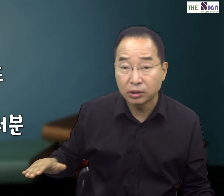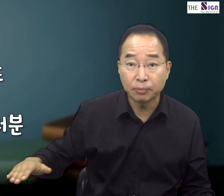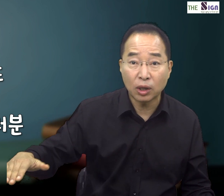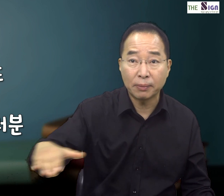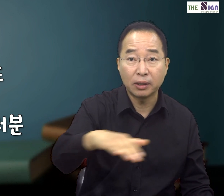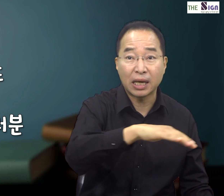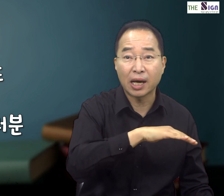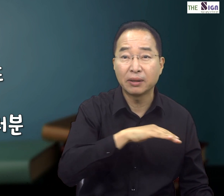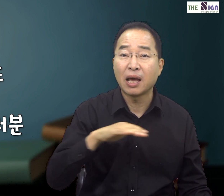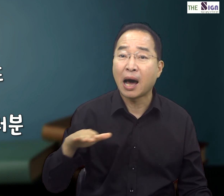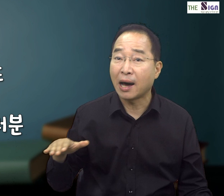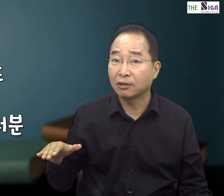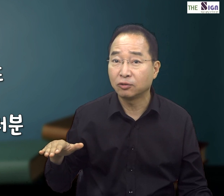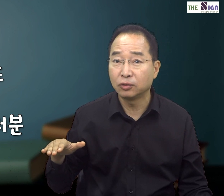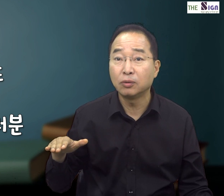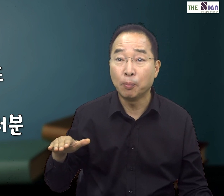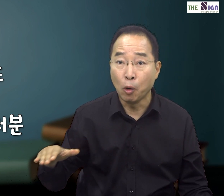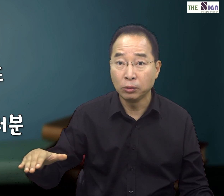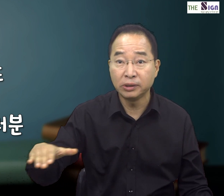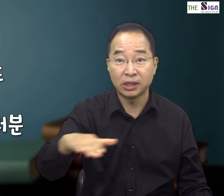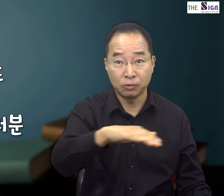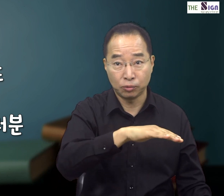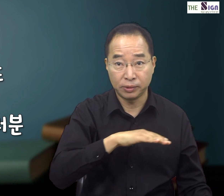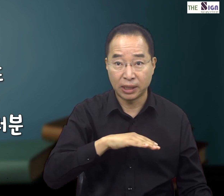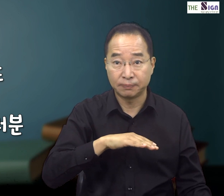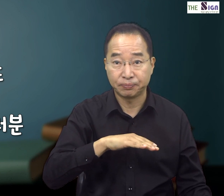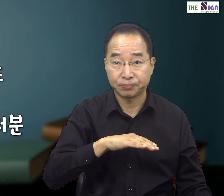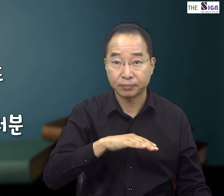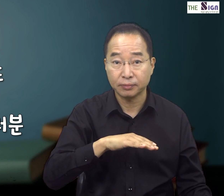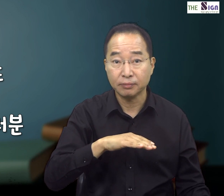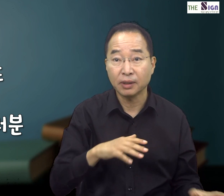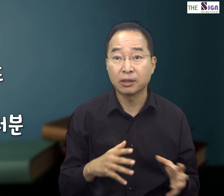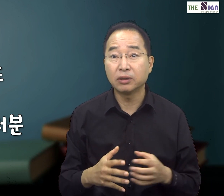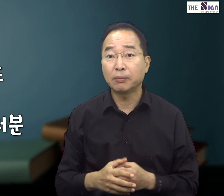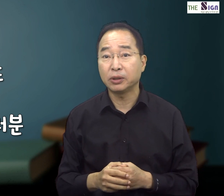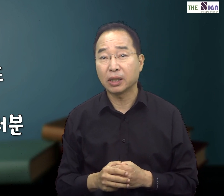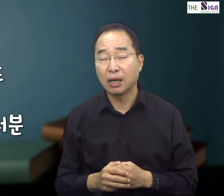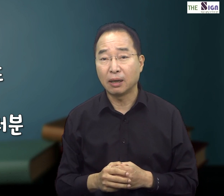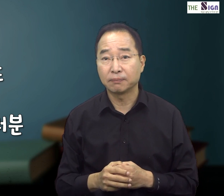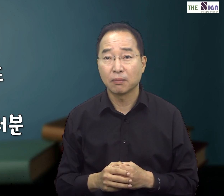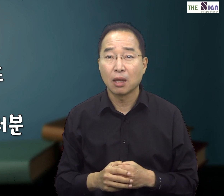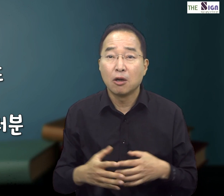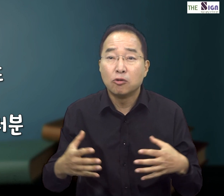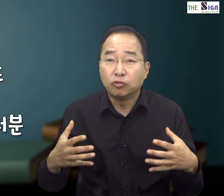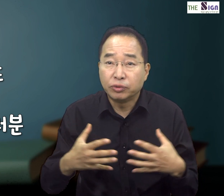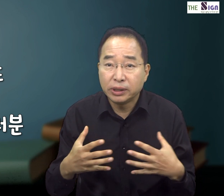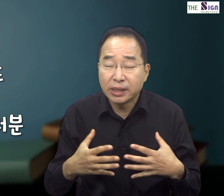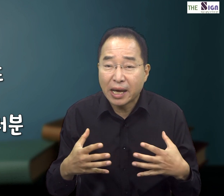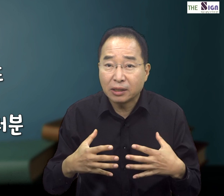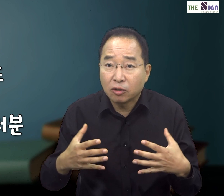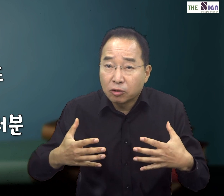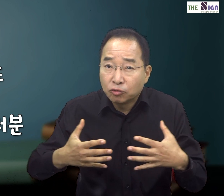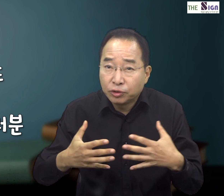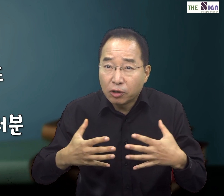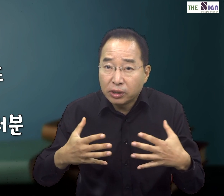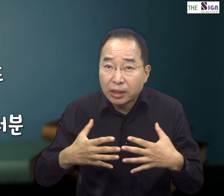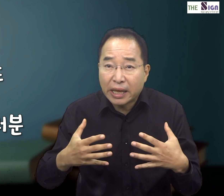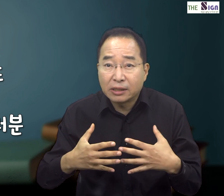여기서부터 하면은 약간 안으로 모으는 느낌을 줍니다. 그러다 보니까 우리라는 어떤 구성이나